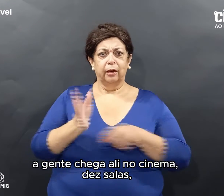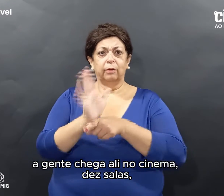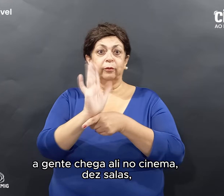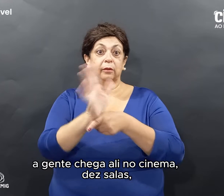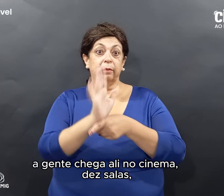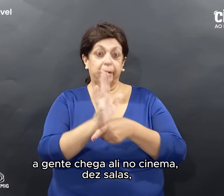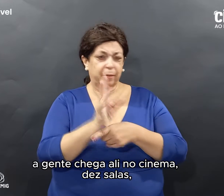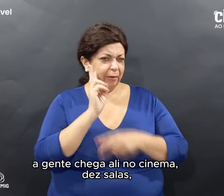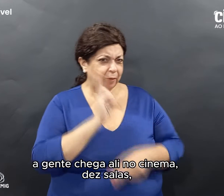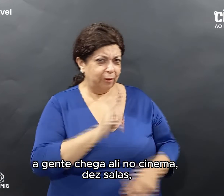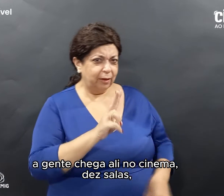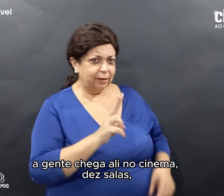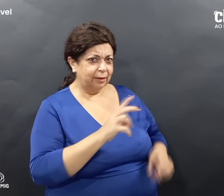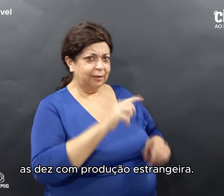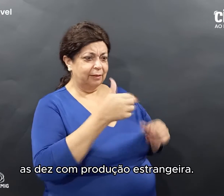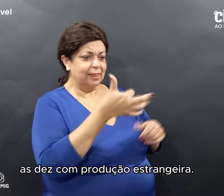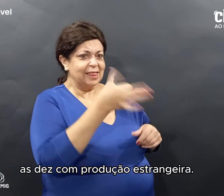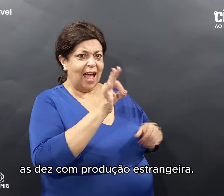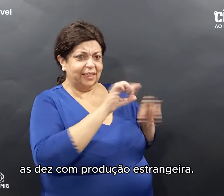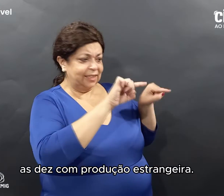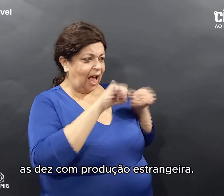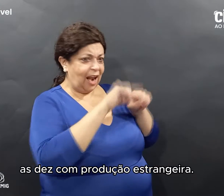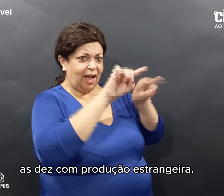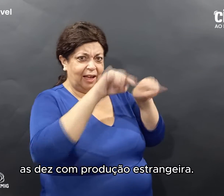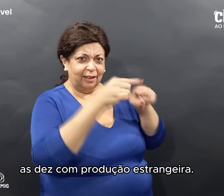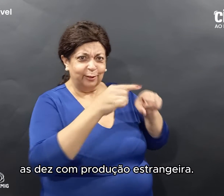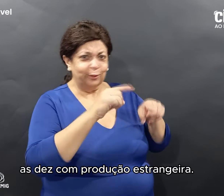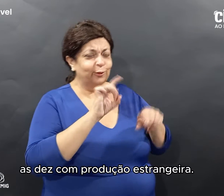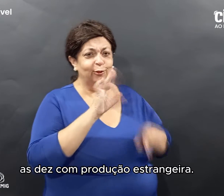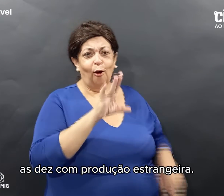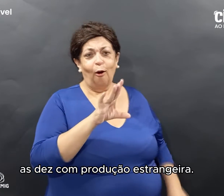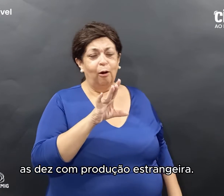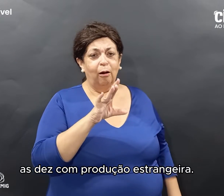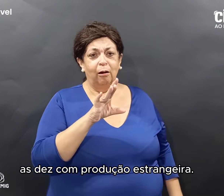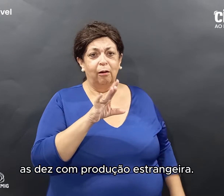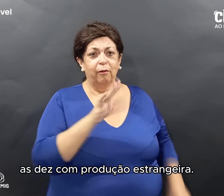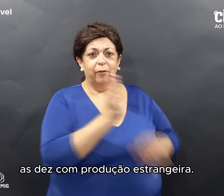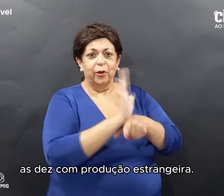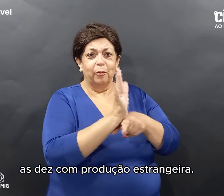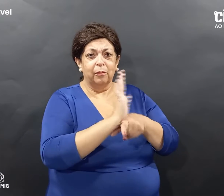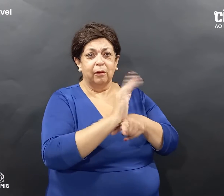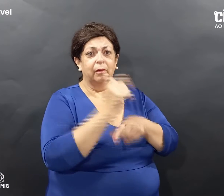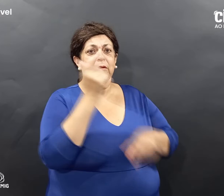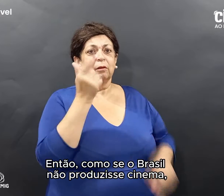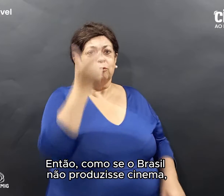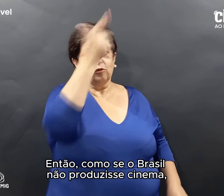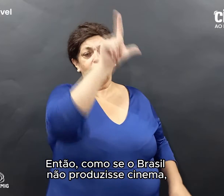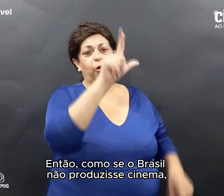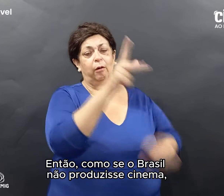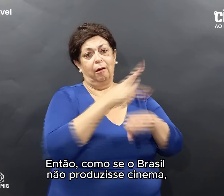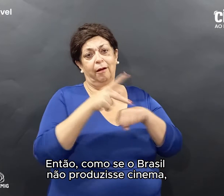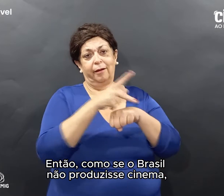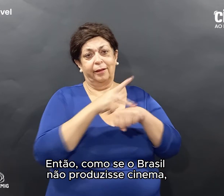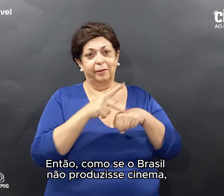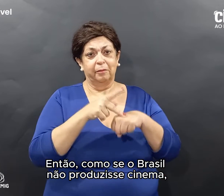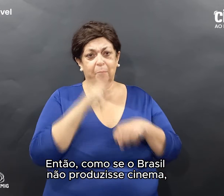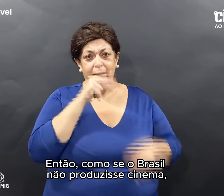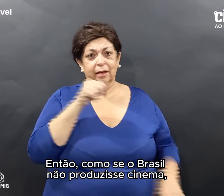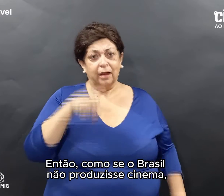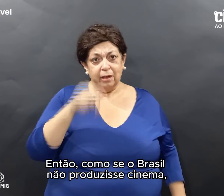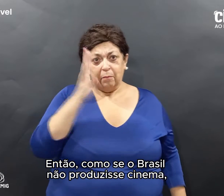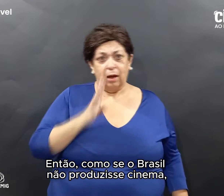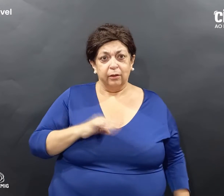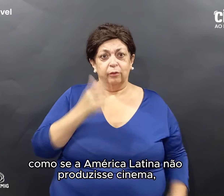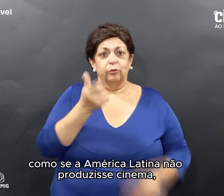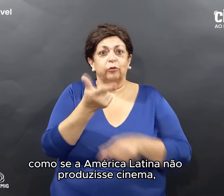cinema, 10 salas, as 10 com produção estrangeira. Então, como se o Brasil não